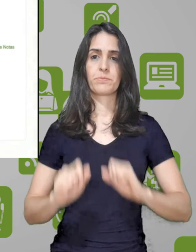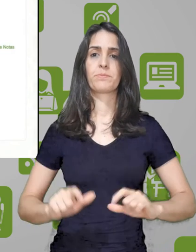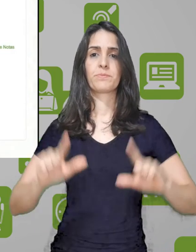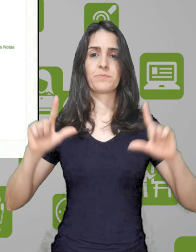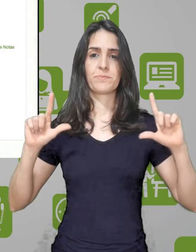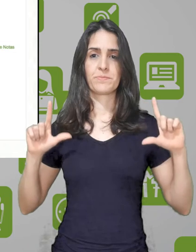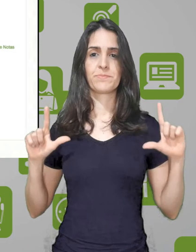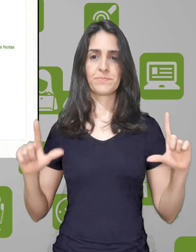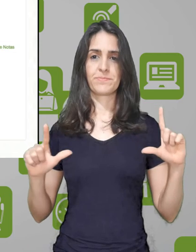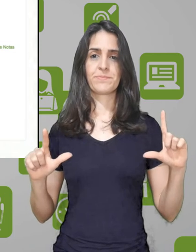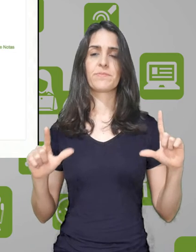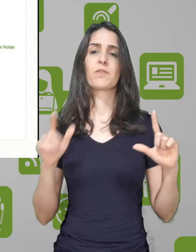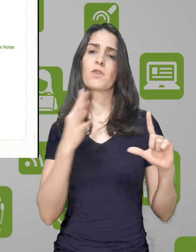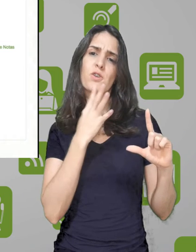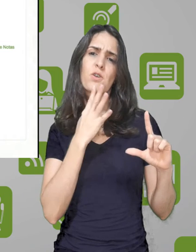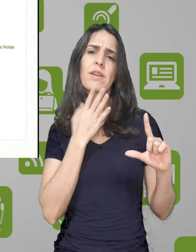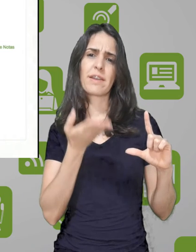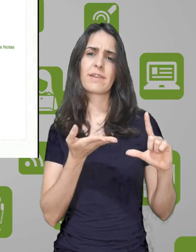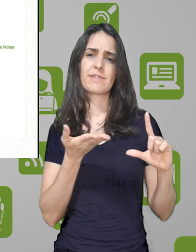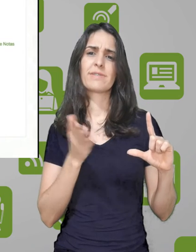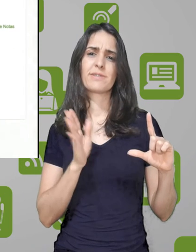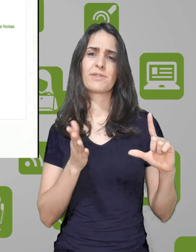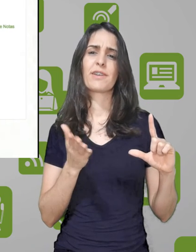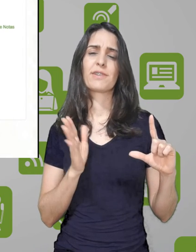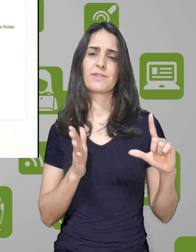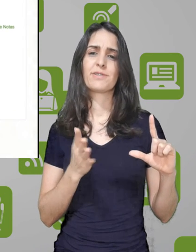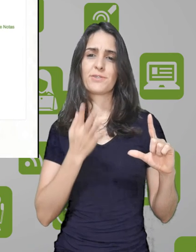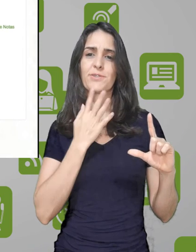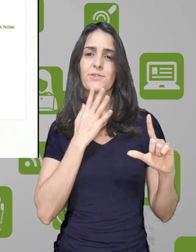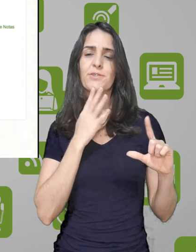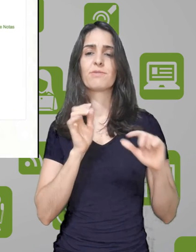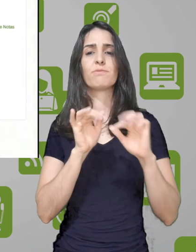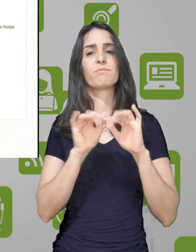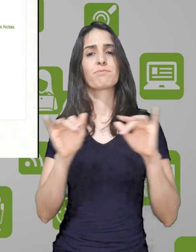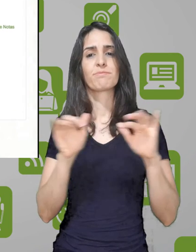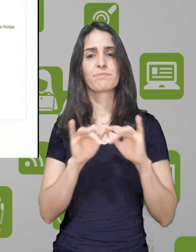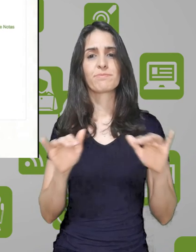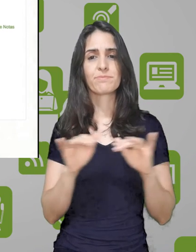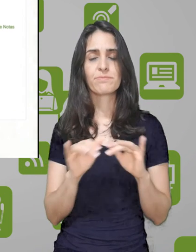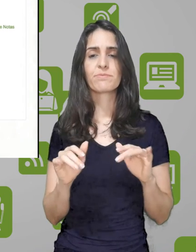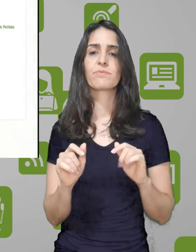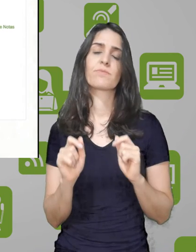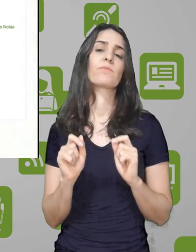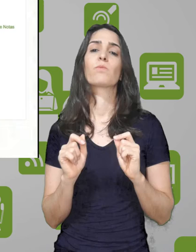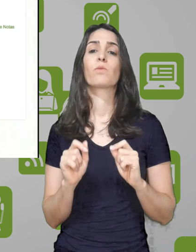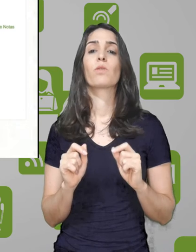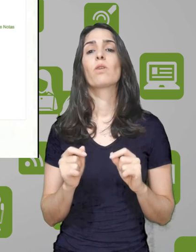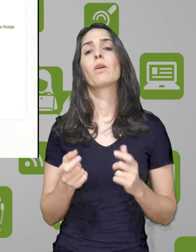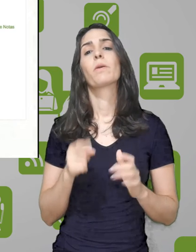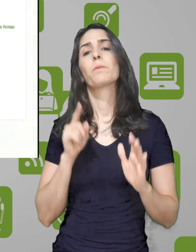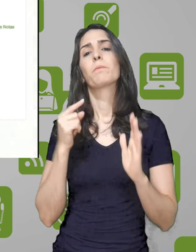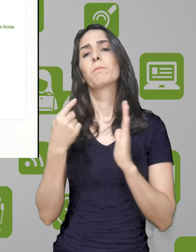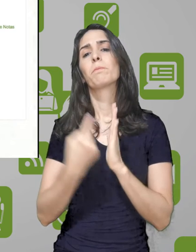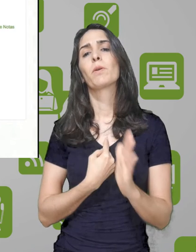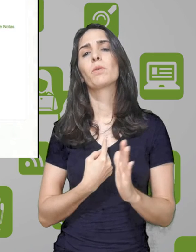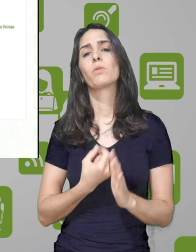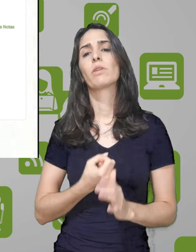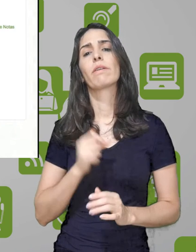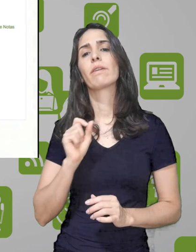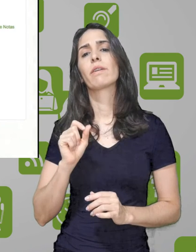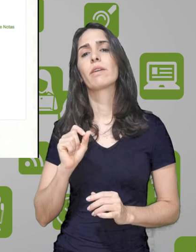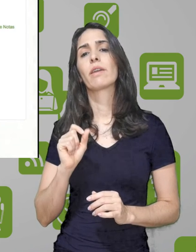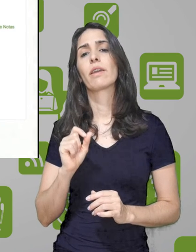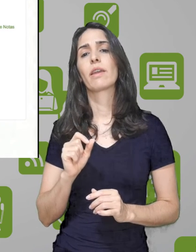vai abrir a o editor que você já conhece e aí aqui embaixo aparece para mim